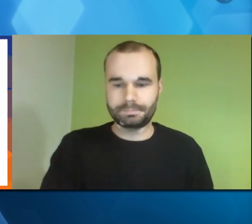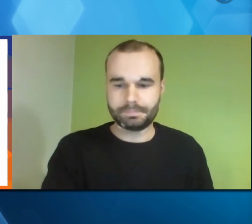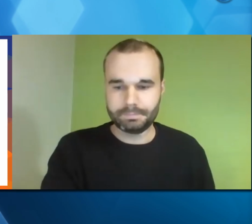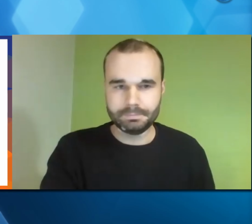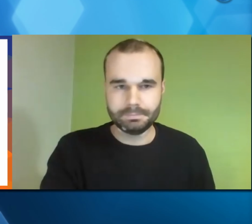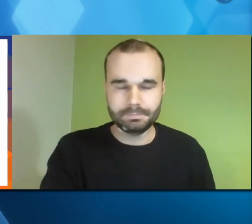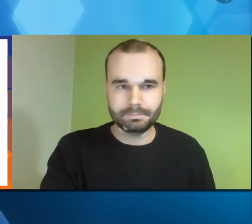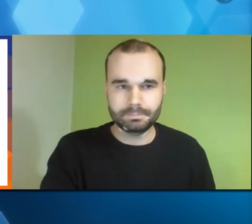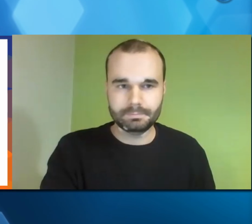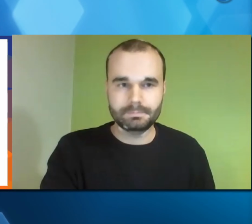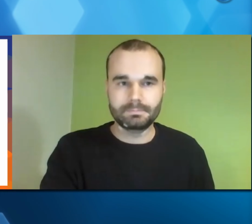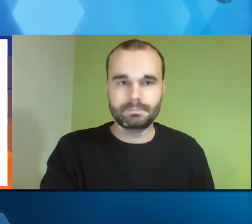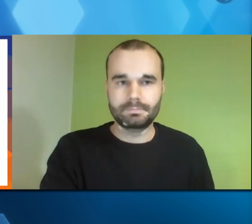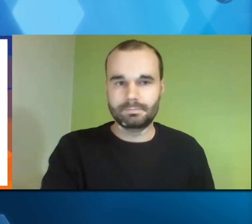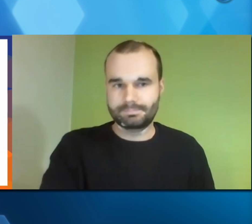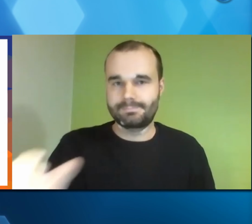potrebujejo.